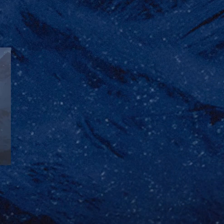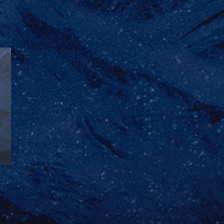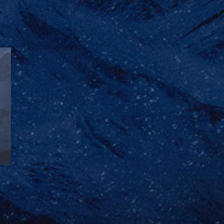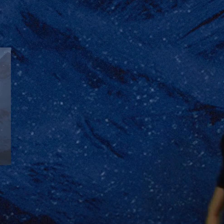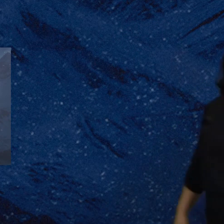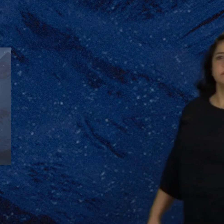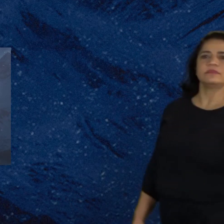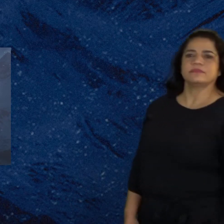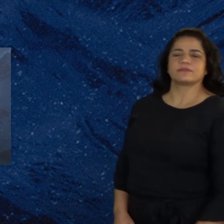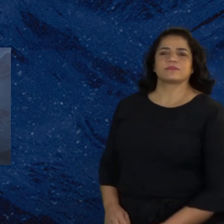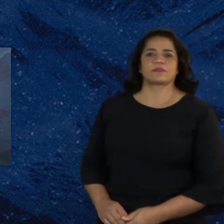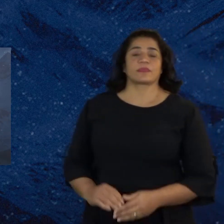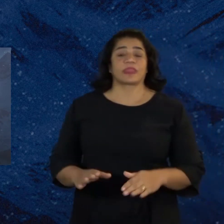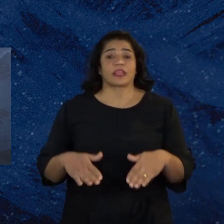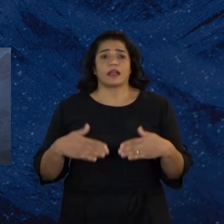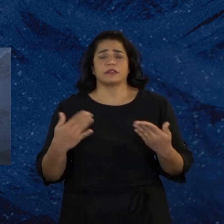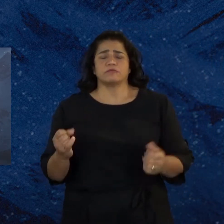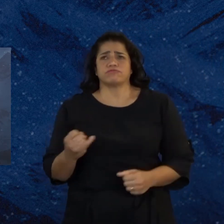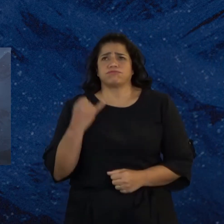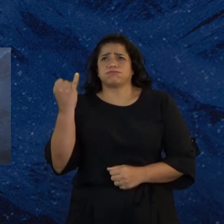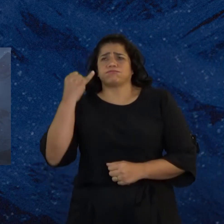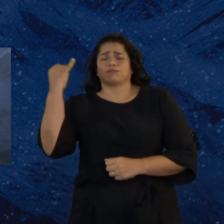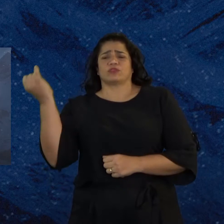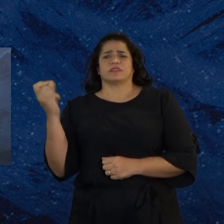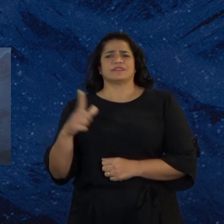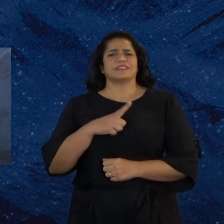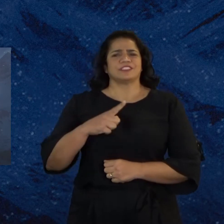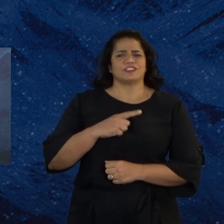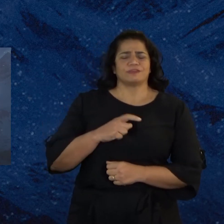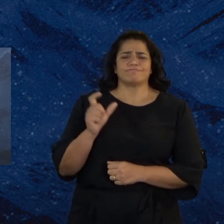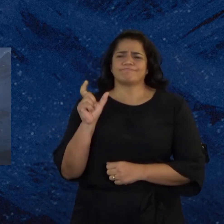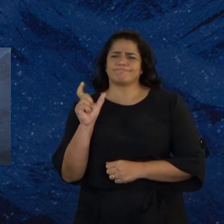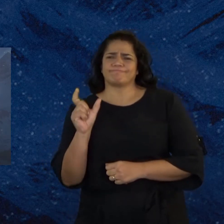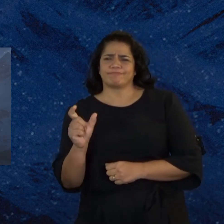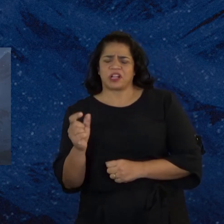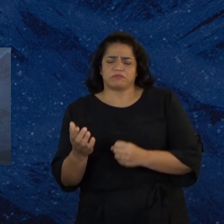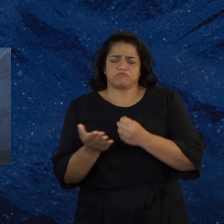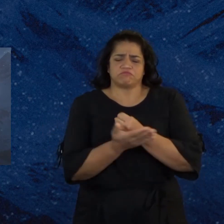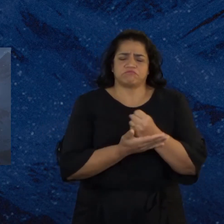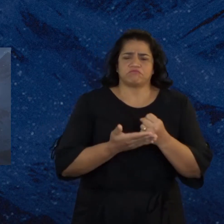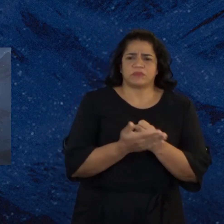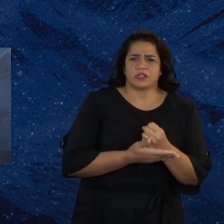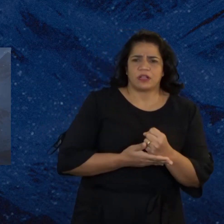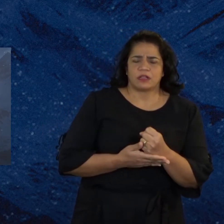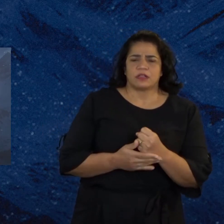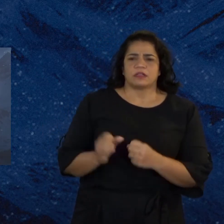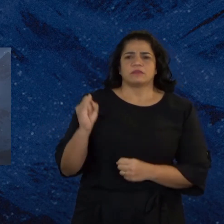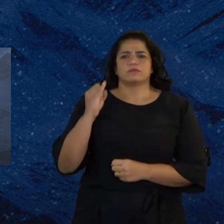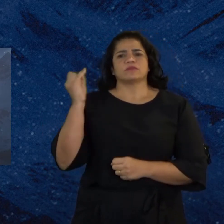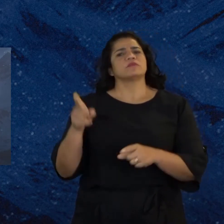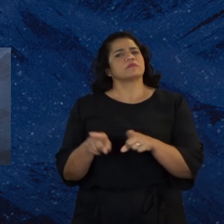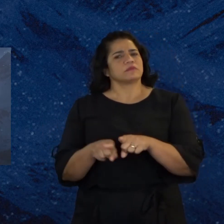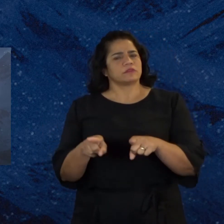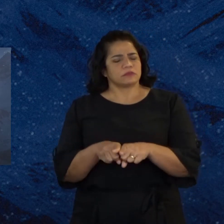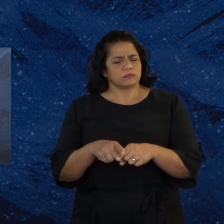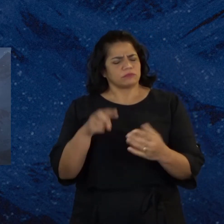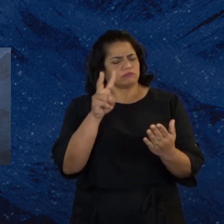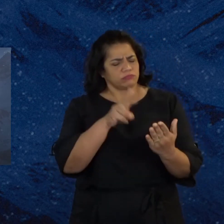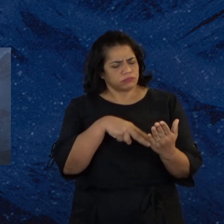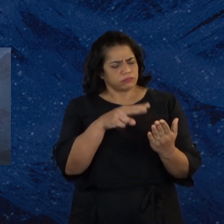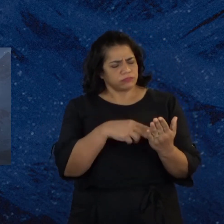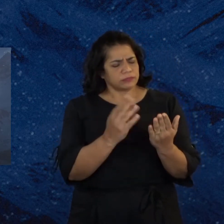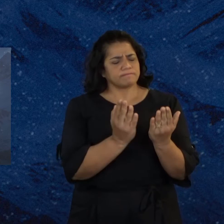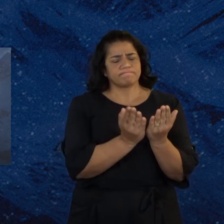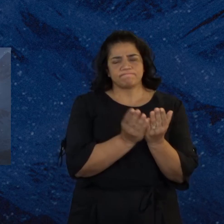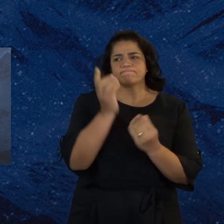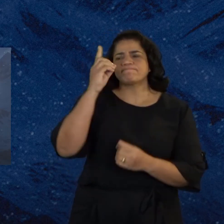palavra fundamental. É muito importante você estudar a Bíblia, muito importante você conhecer a Bíblia, os fundamentos da palavra, mas é